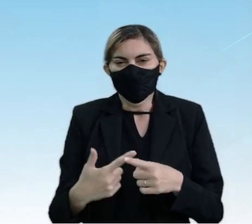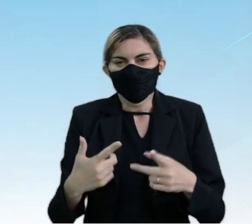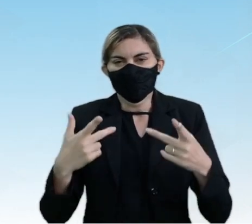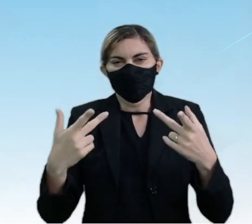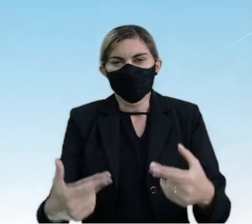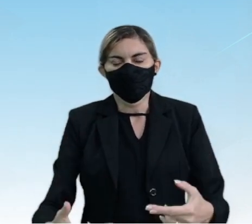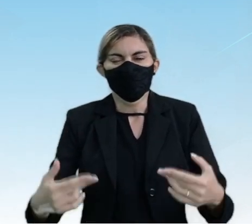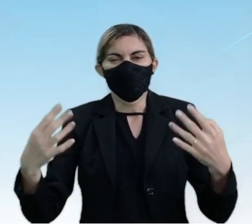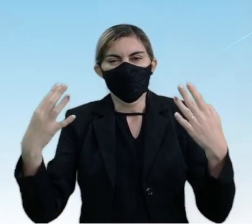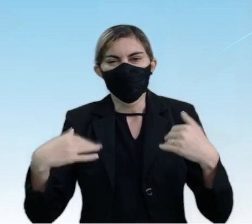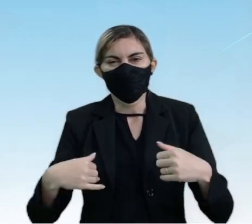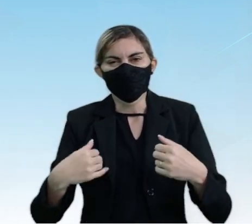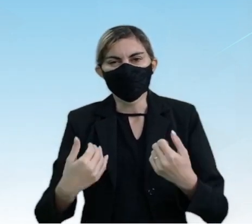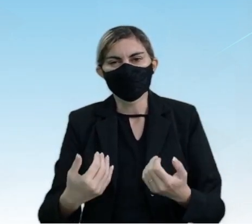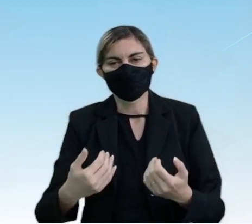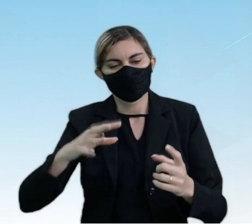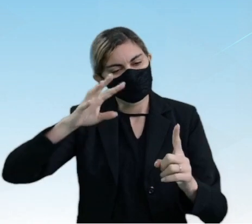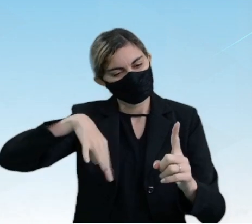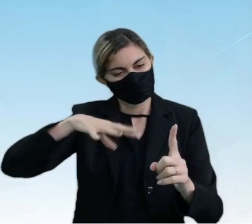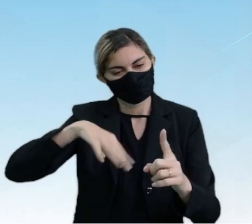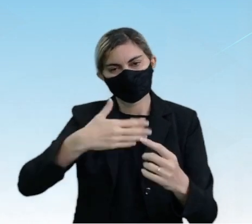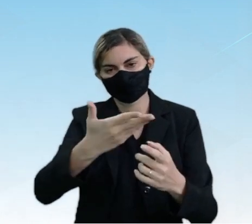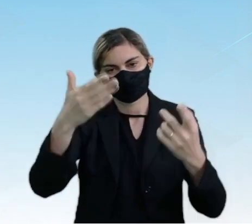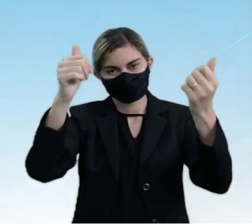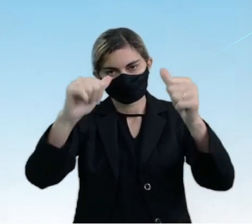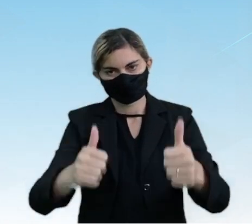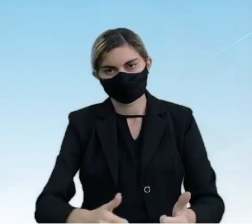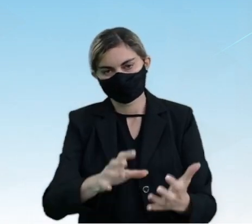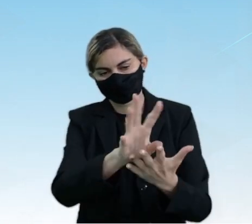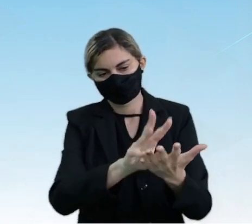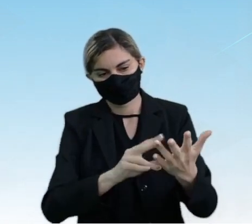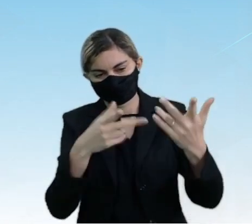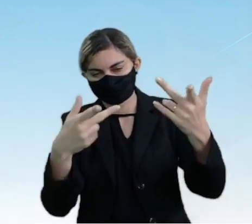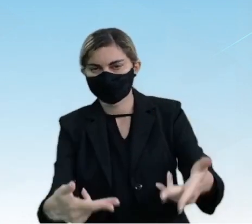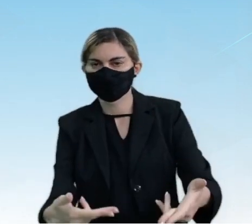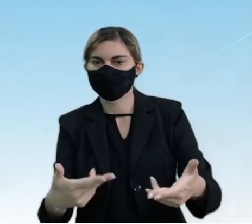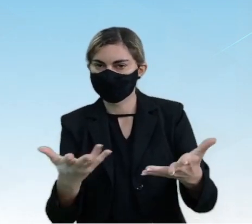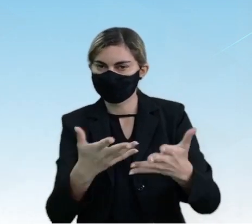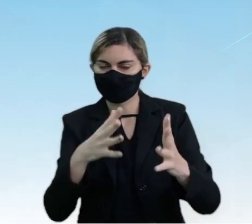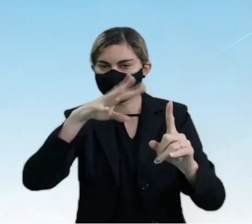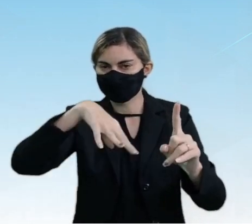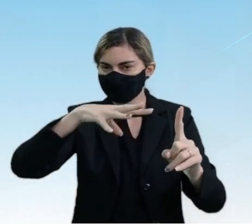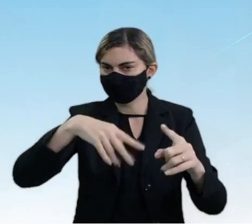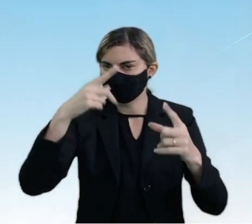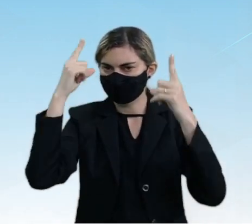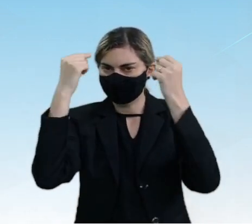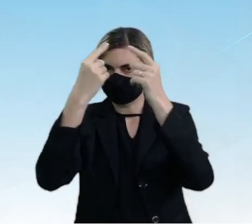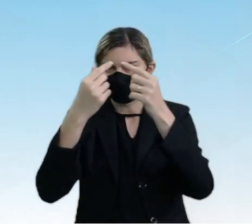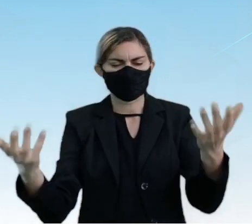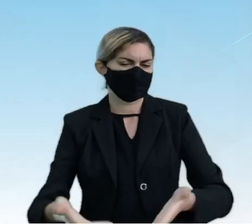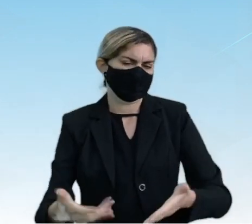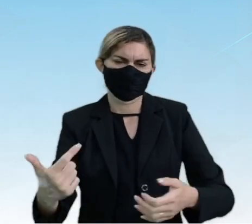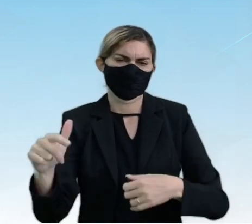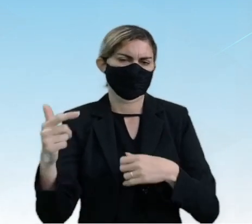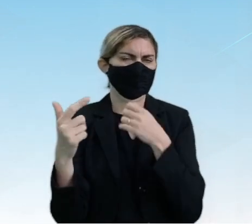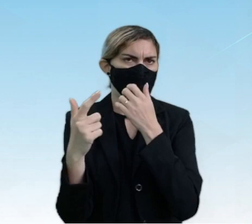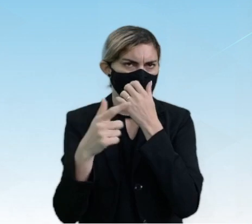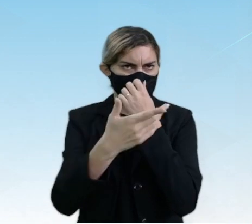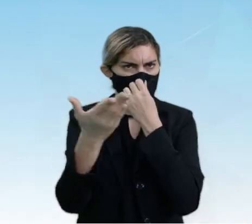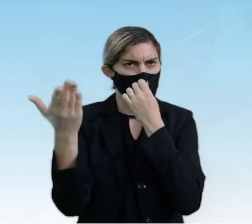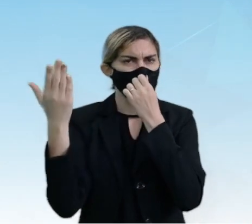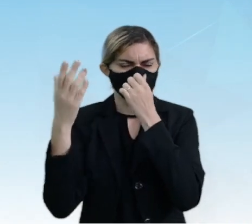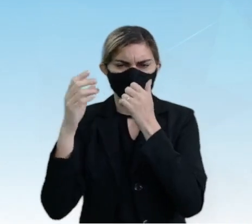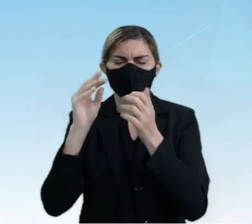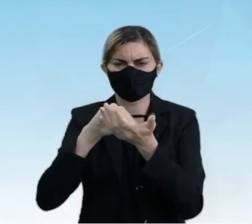de você adorar aqueles deuses da antiguidade. Então vocês podem ver na Grécia Antiga, hoje não tem lá, né, nas suas